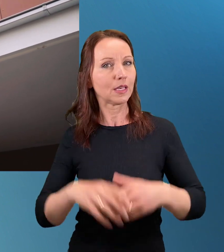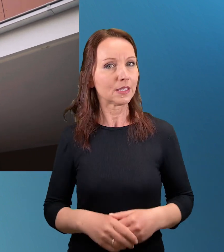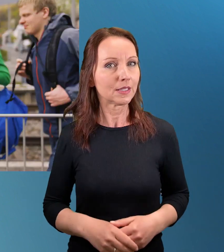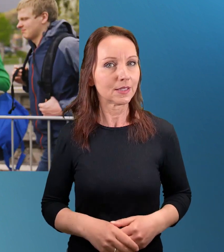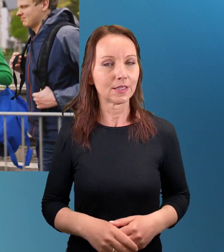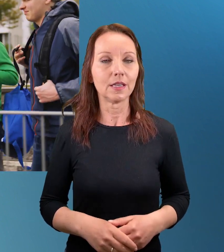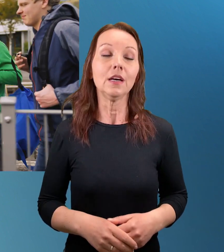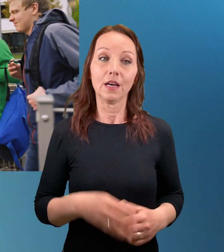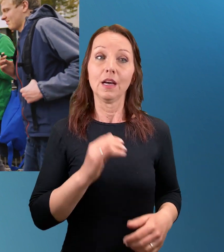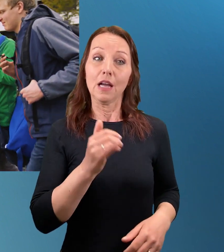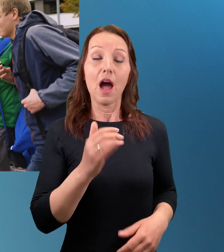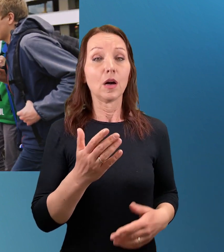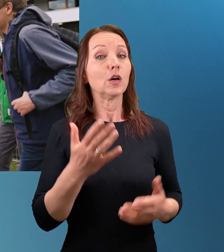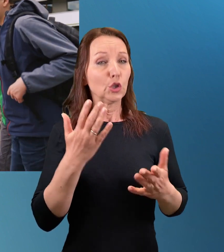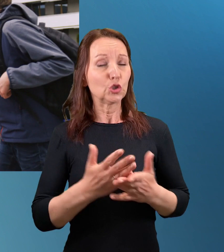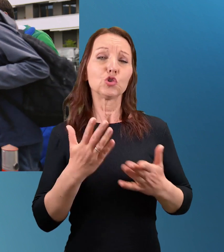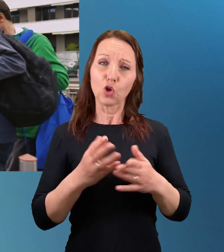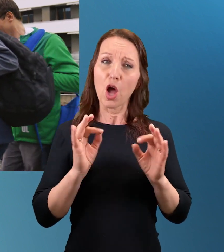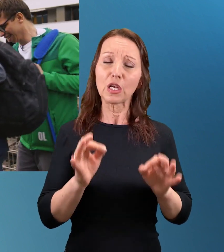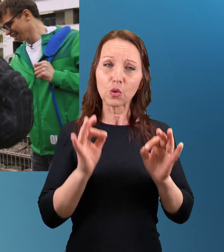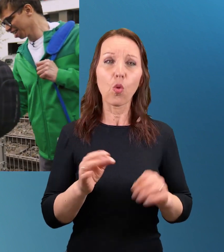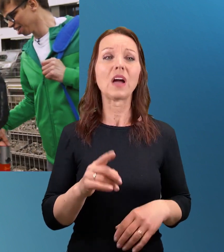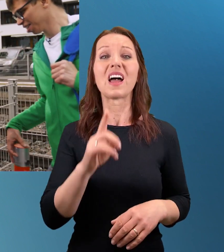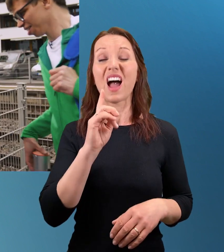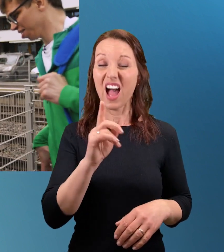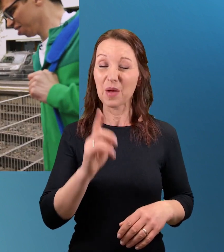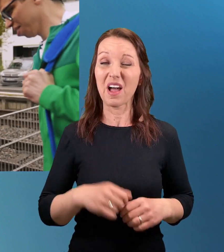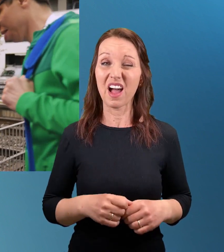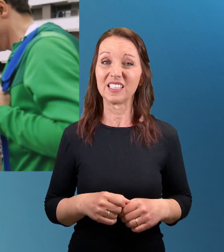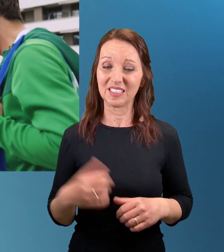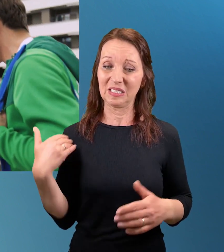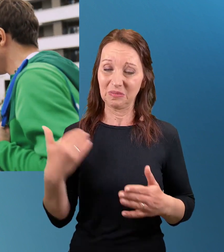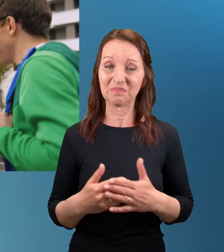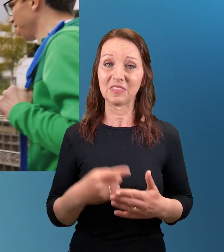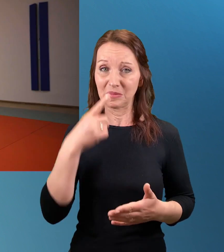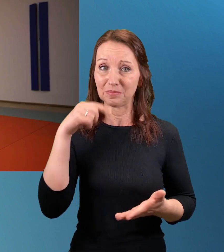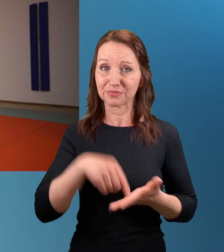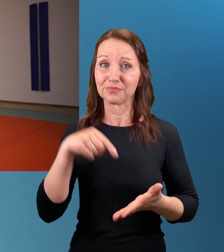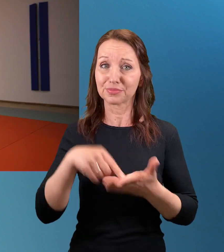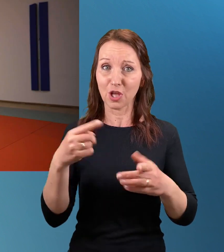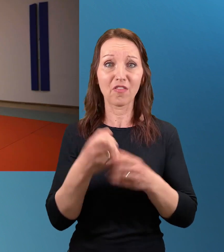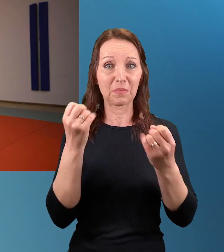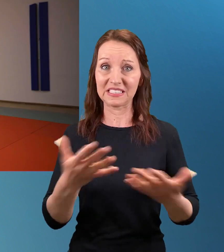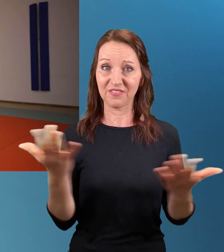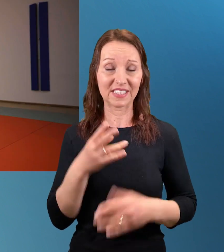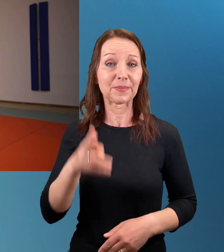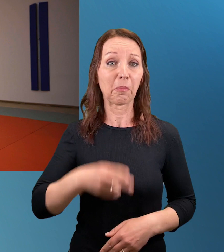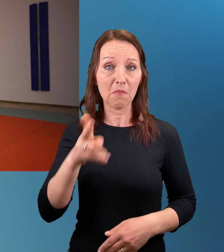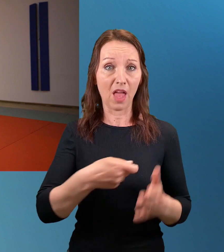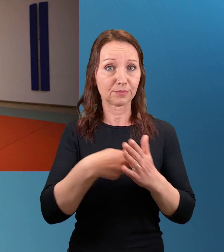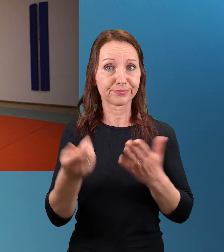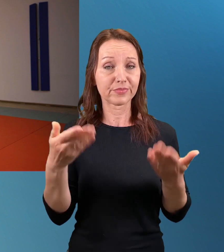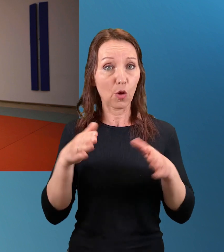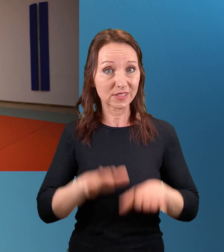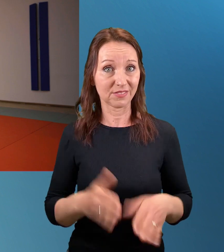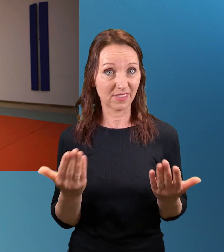das ist schon gut. Aber es ist mal schon öfters passiert, dass die Bahn ausgefallen ist und